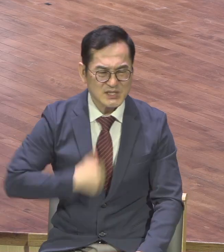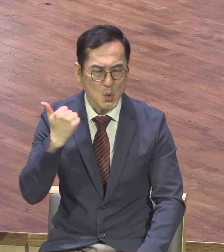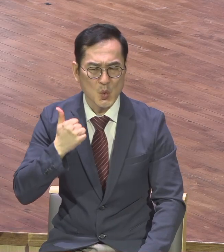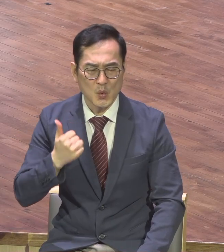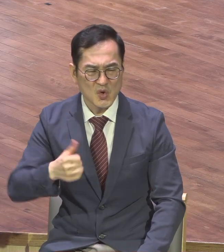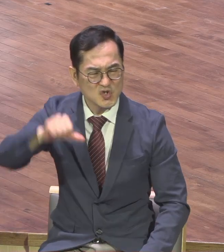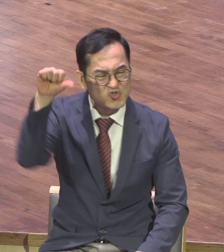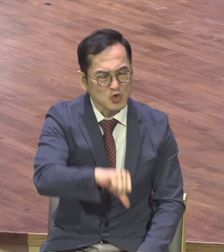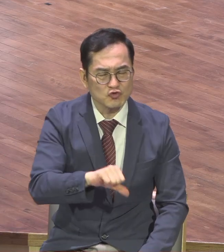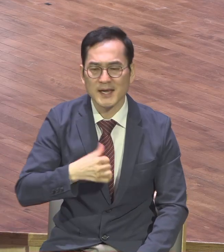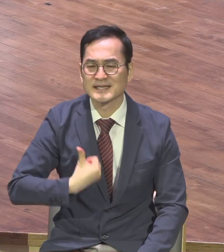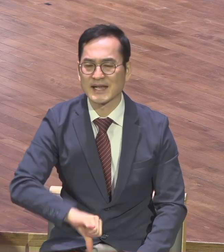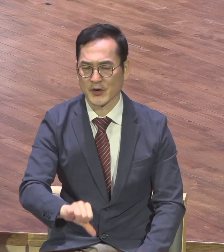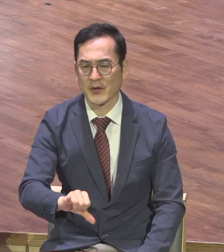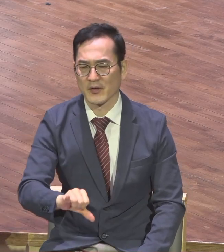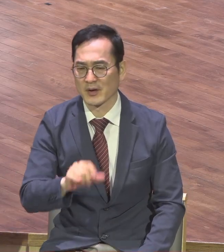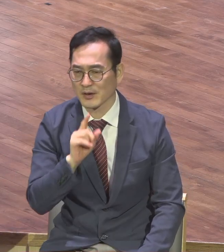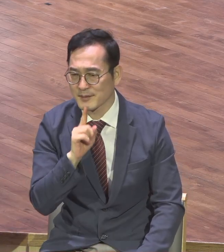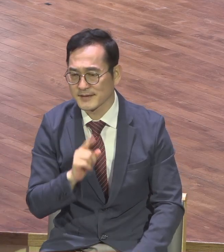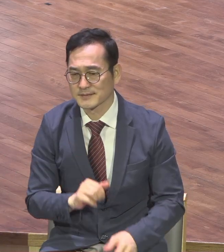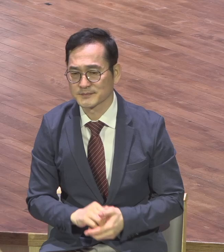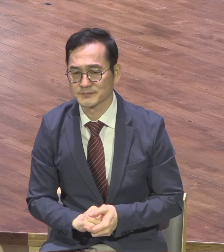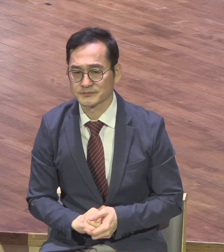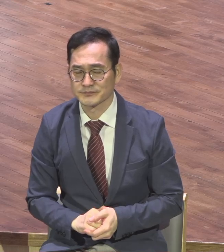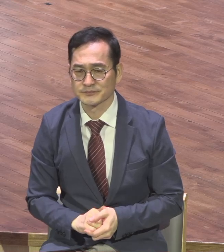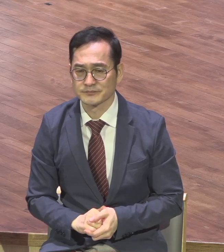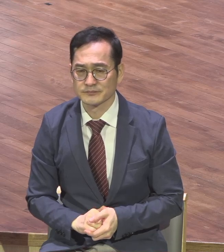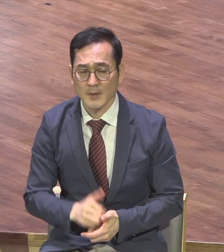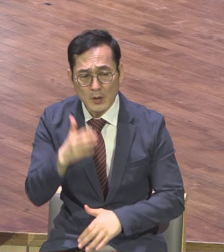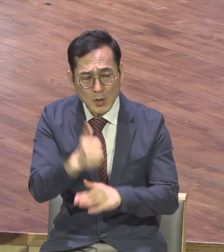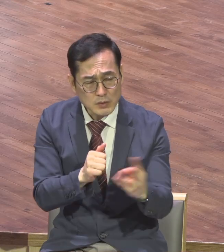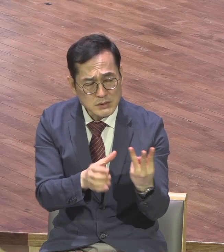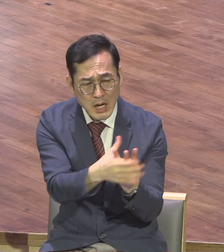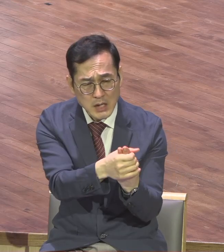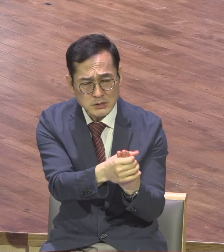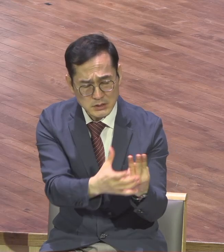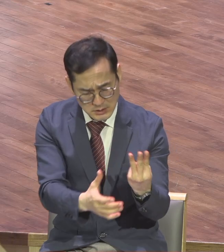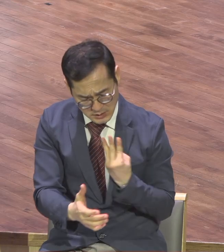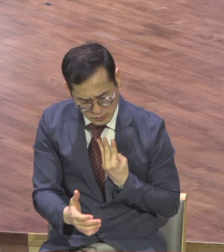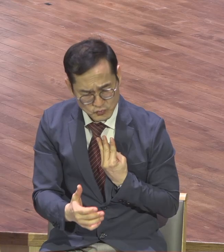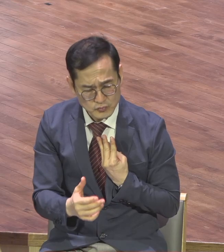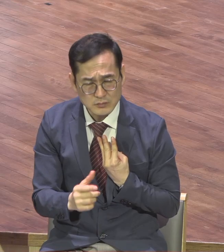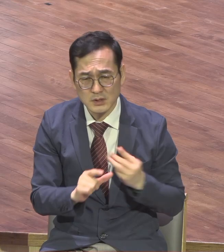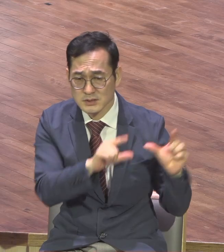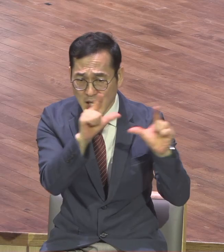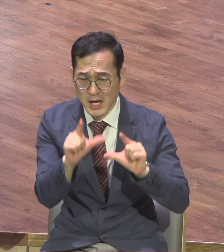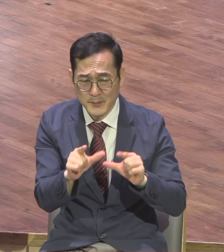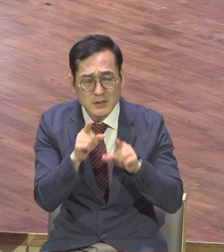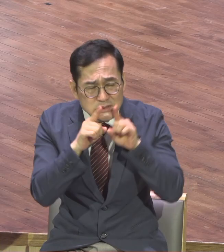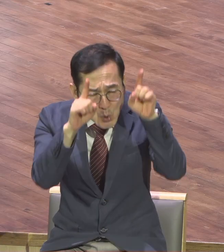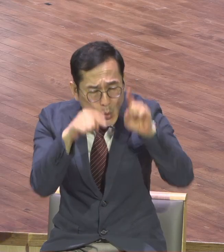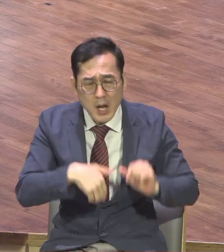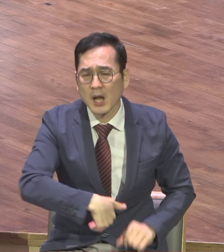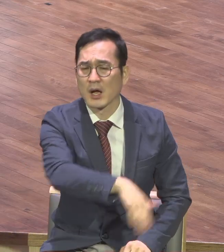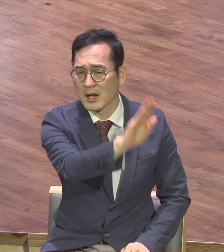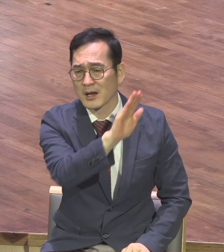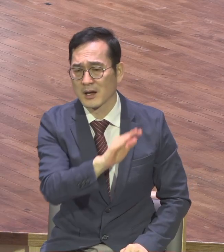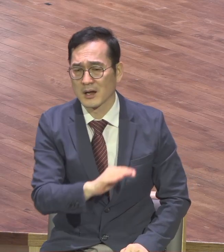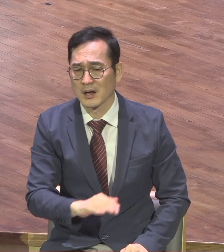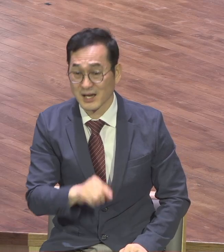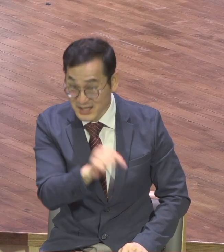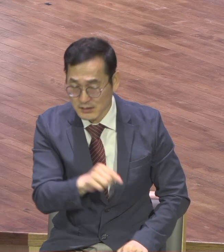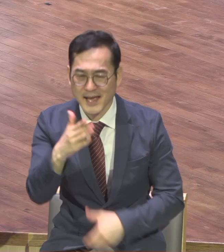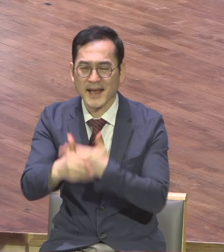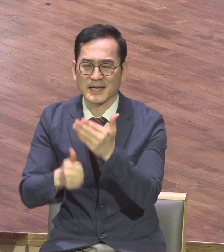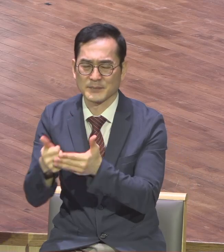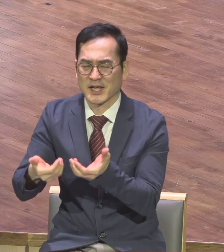근본적으로 하나님의 진노를 받아서 영원한 멸망길로 갈 수밖에 없는 운명에 빠진 그것이 바로 하나님 떠난